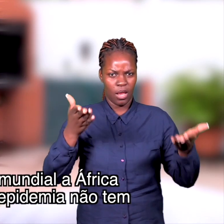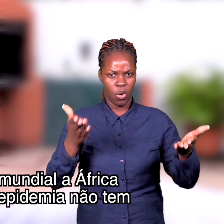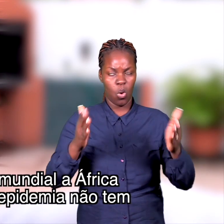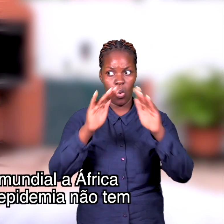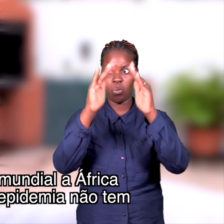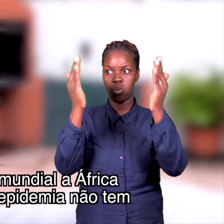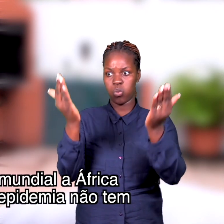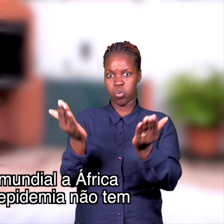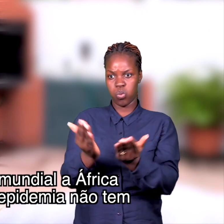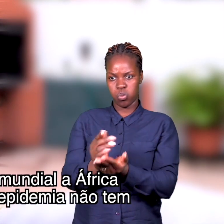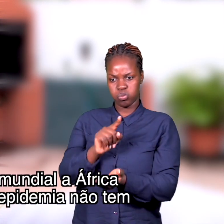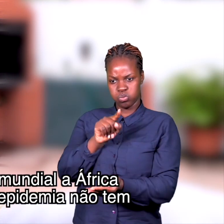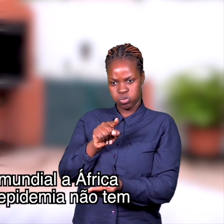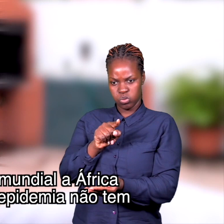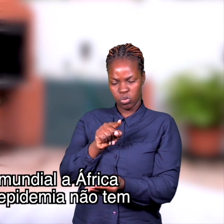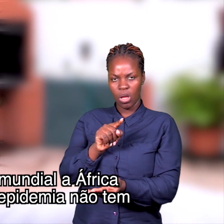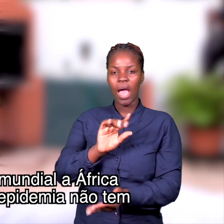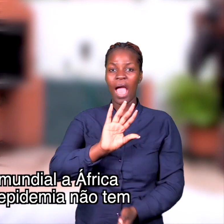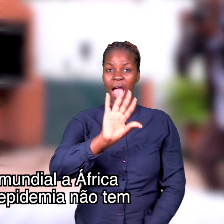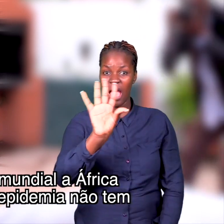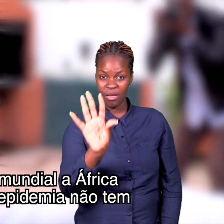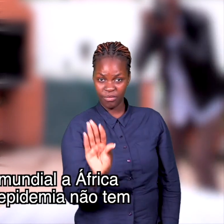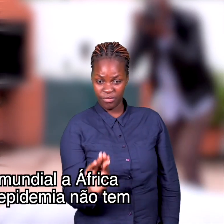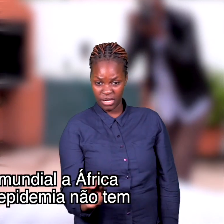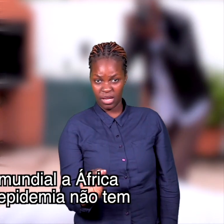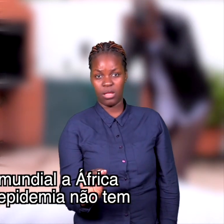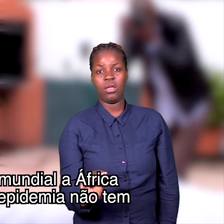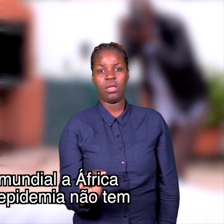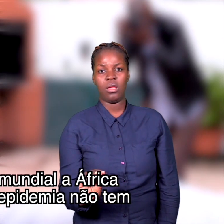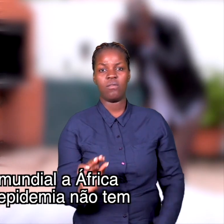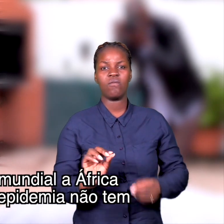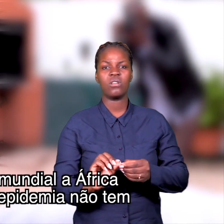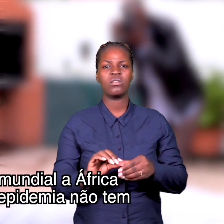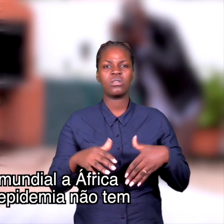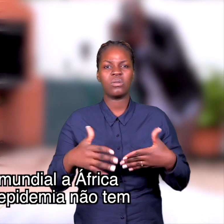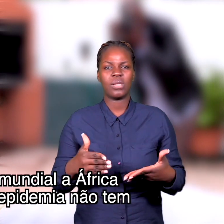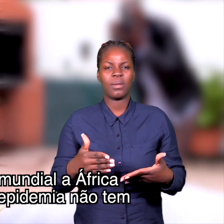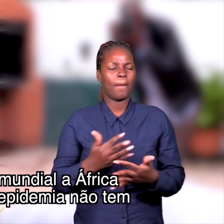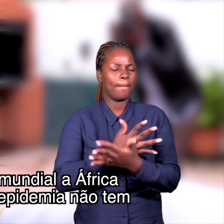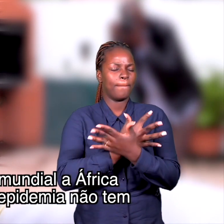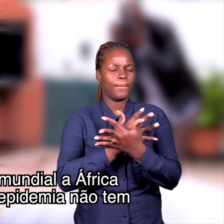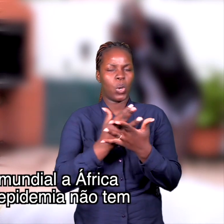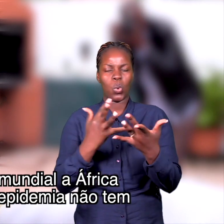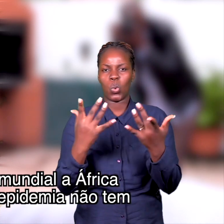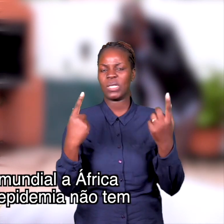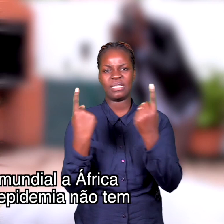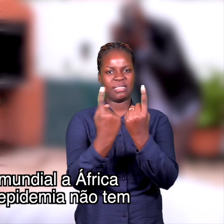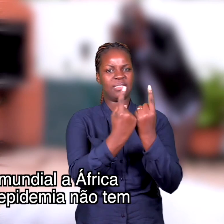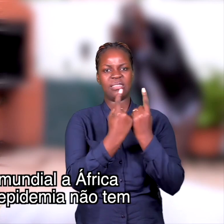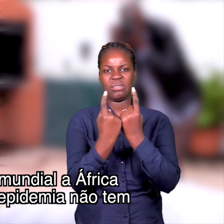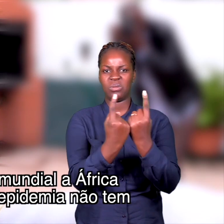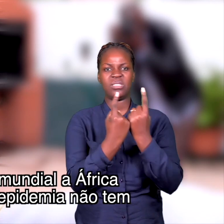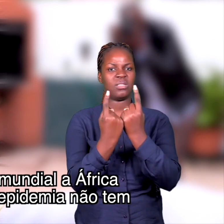Se você olhar bem a nível mundial, a África que está mais